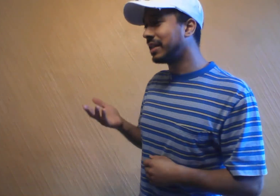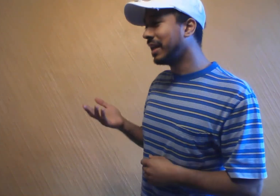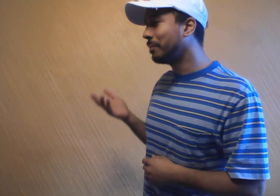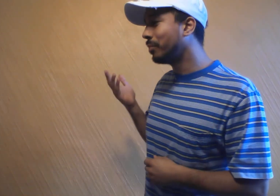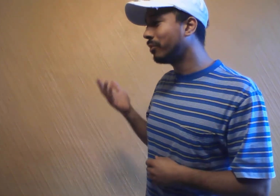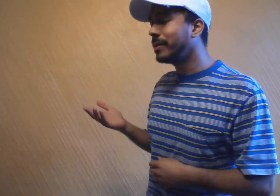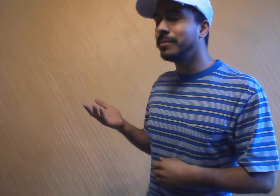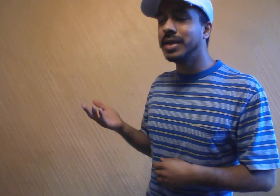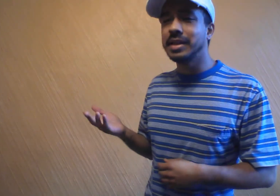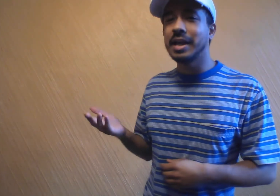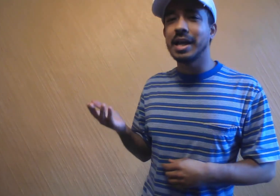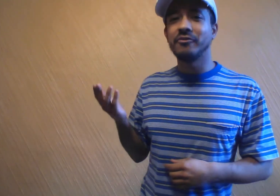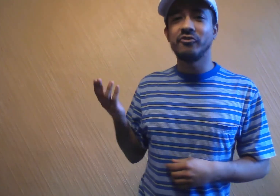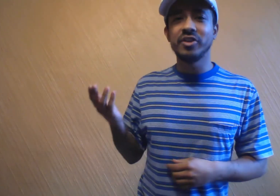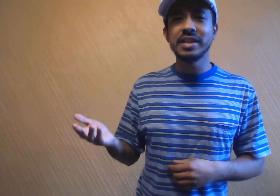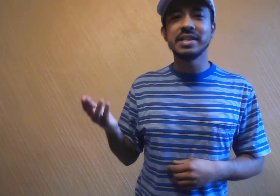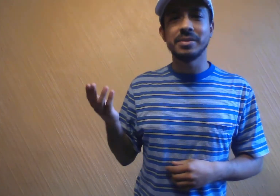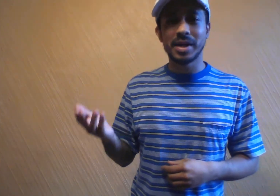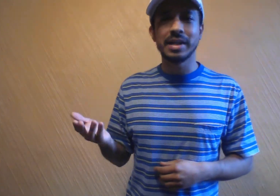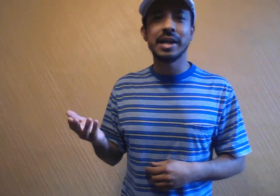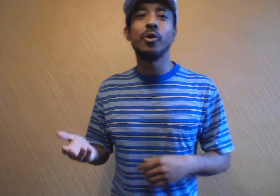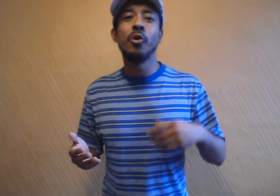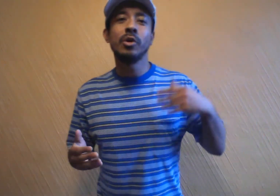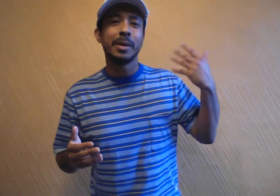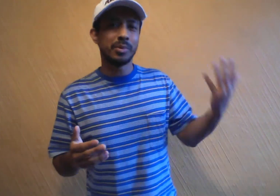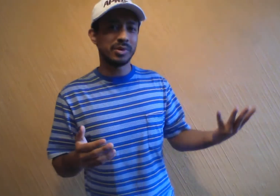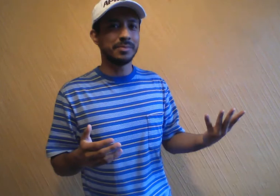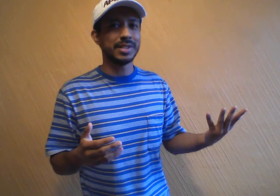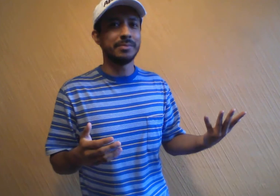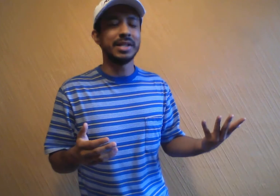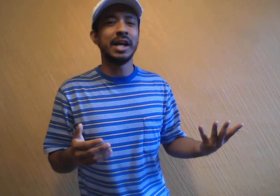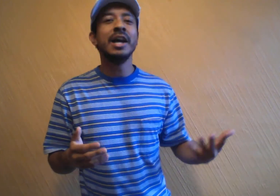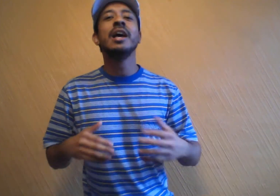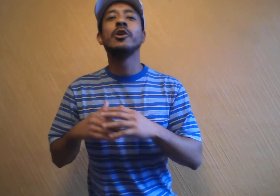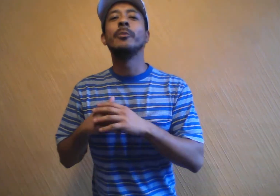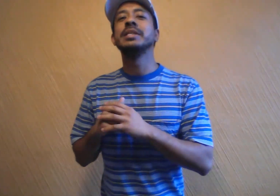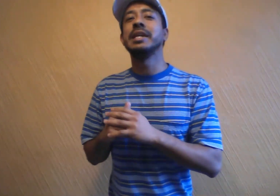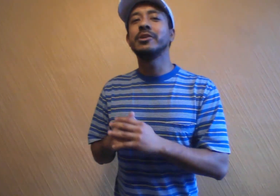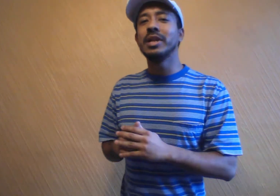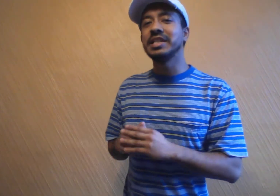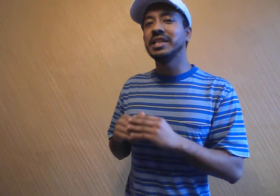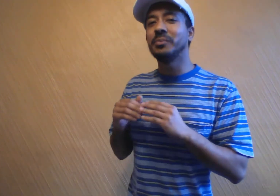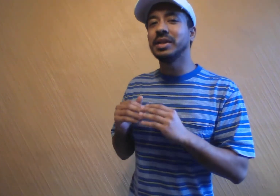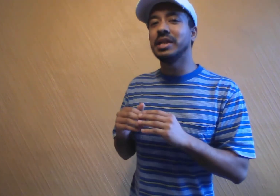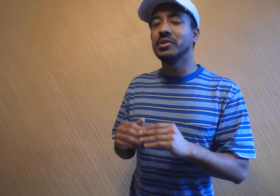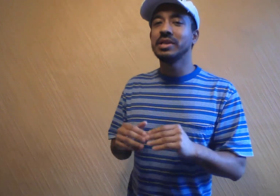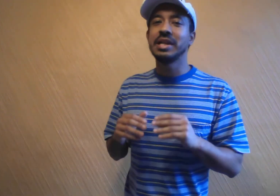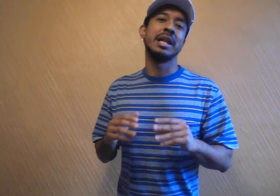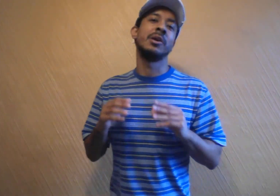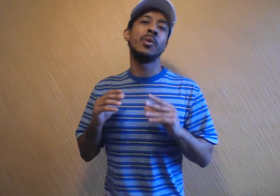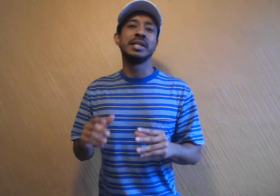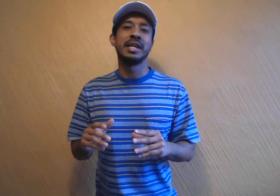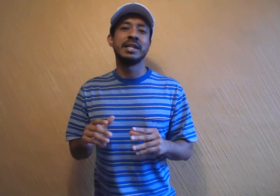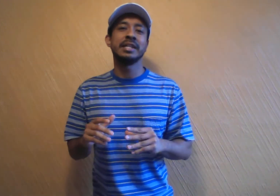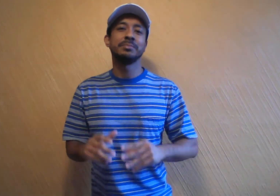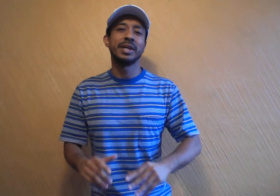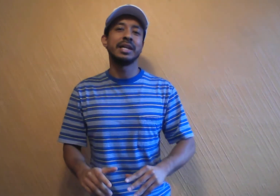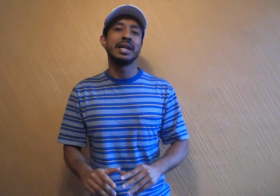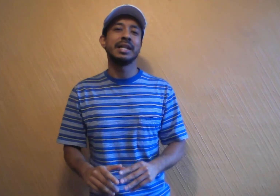que probablemente el fin de semana o la próxima semana comenzaré con las interpretaciones a la lengua de señas mexicana